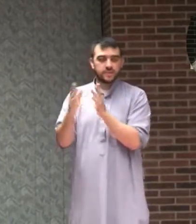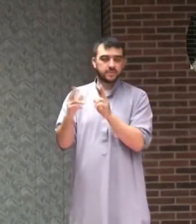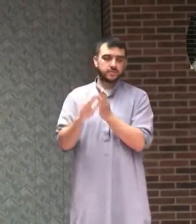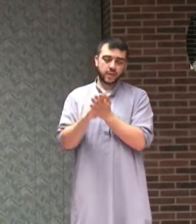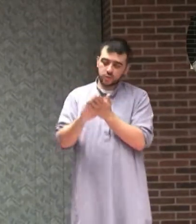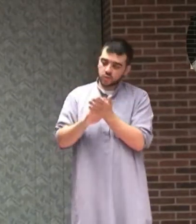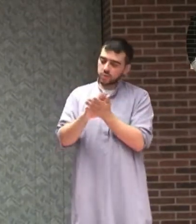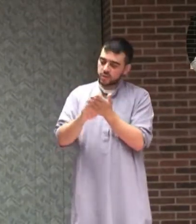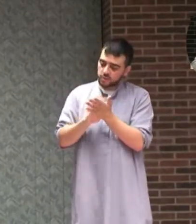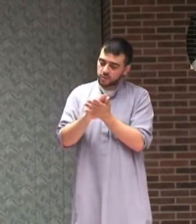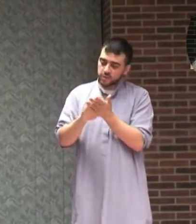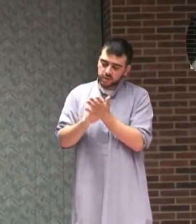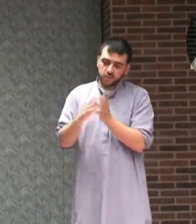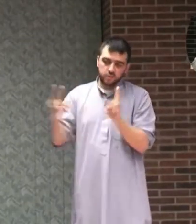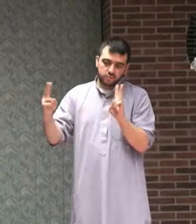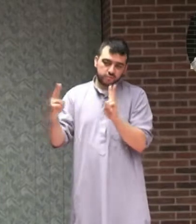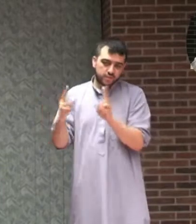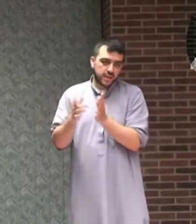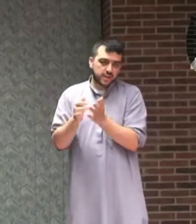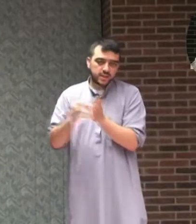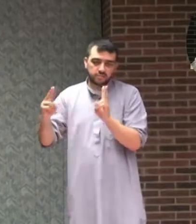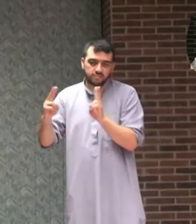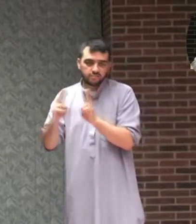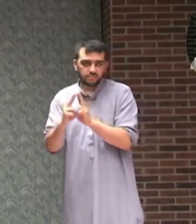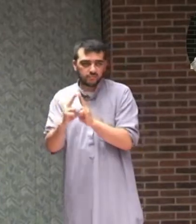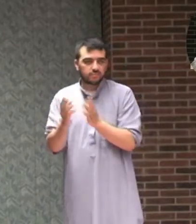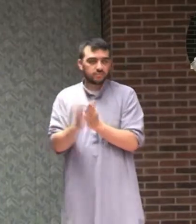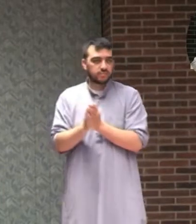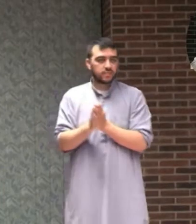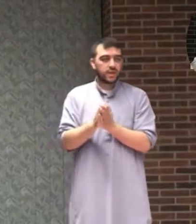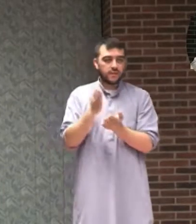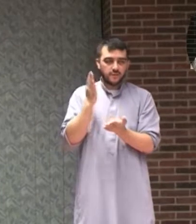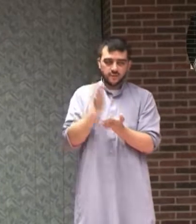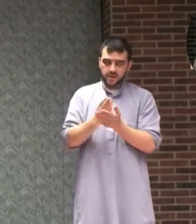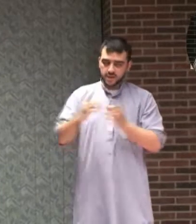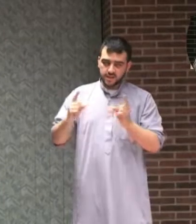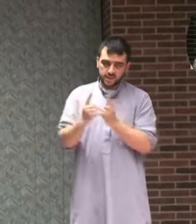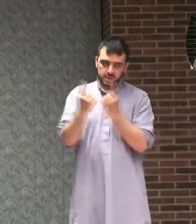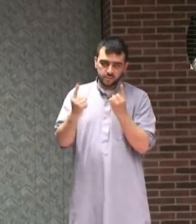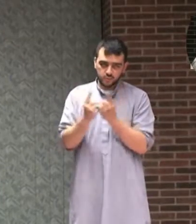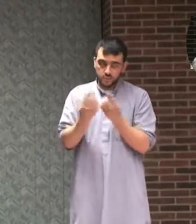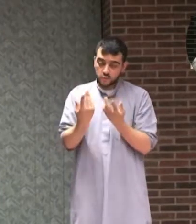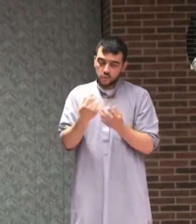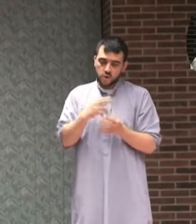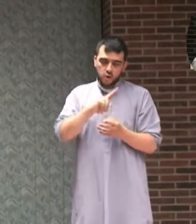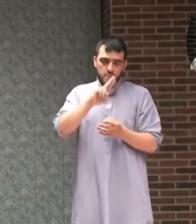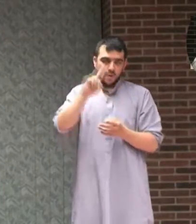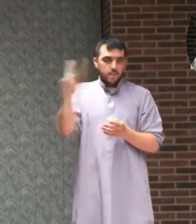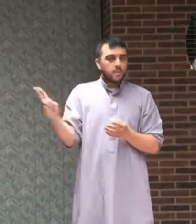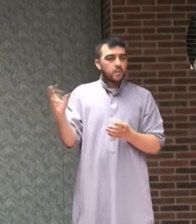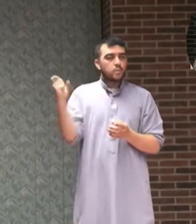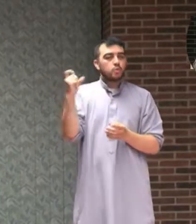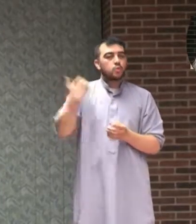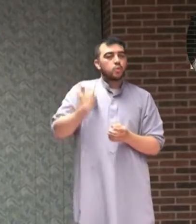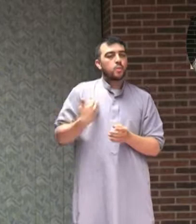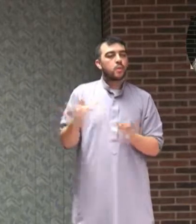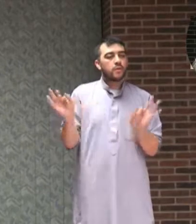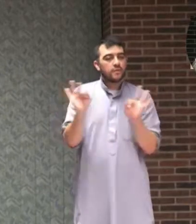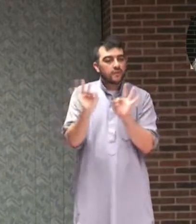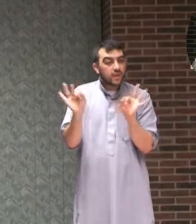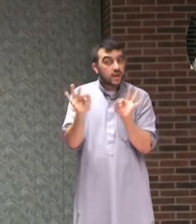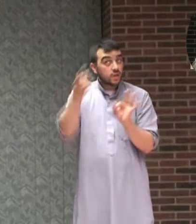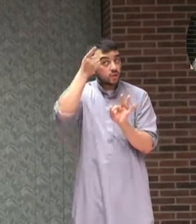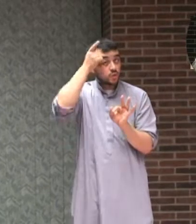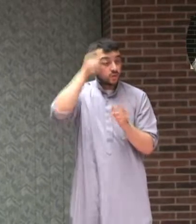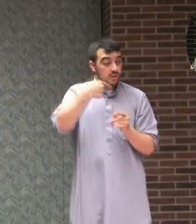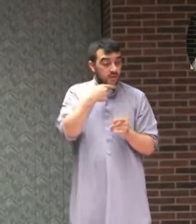à ce niveau-là et on demande pardon, on demande excuse et on essaye de vraiment concrétiser cette ukhuwa, cette fraternité